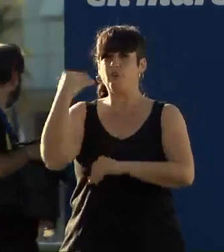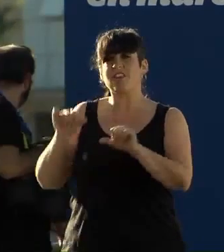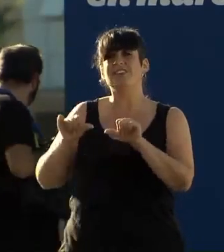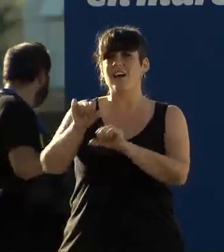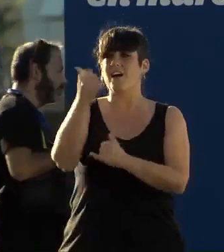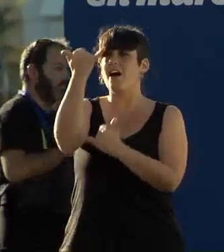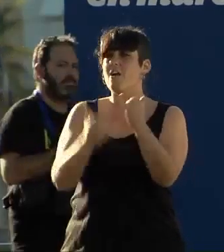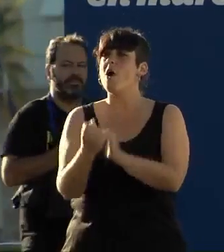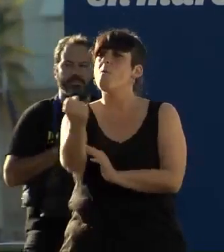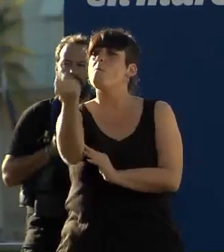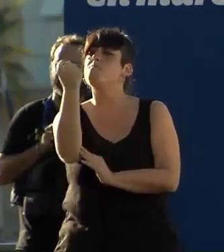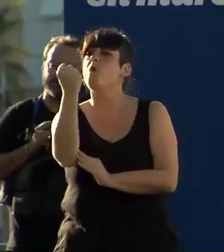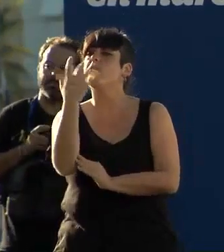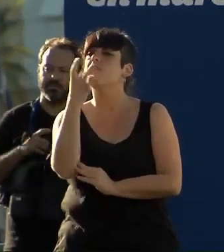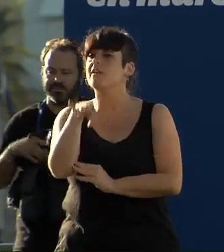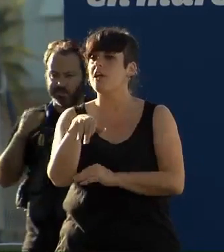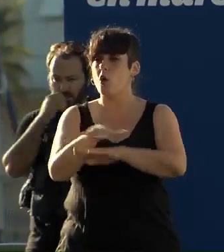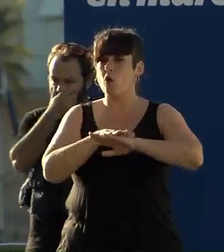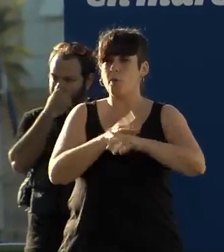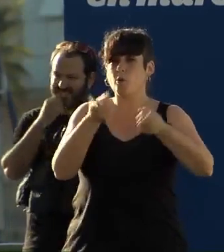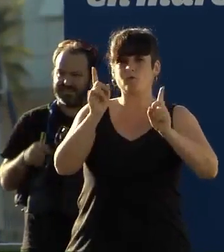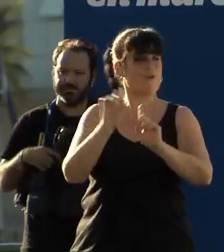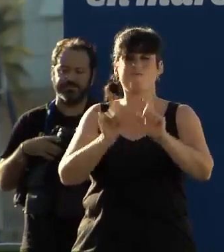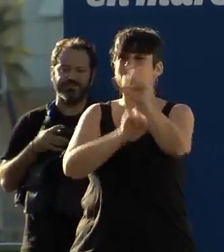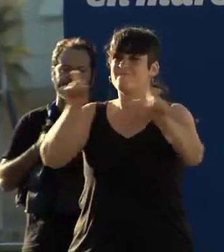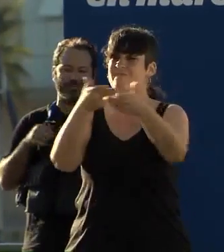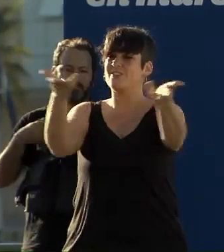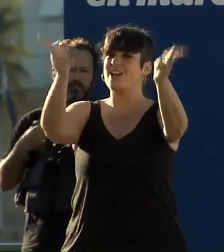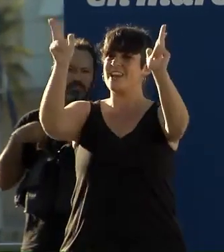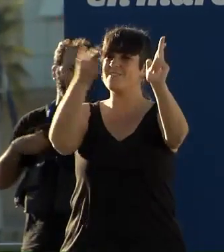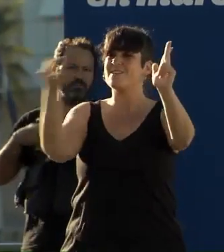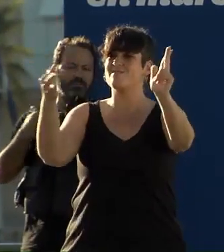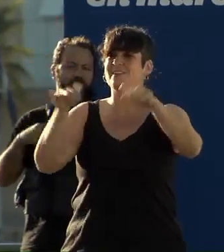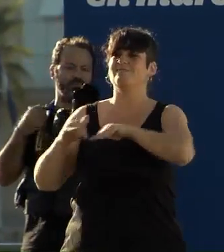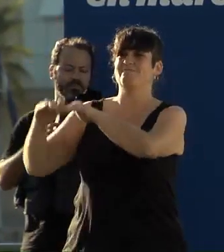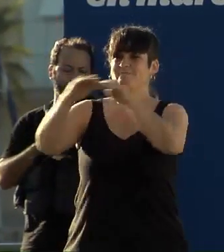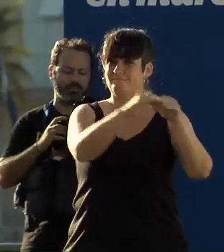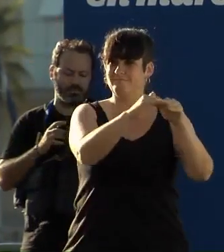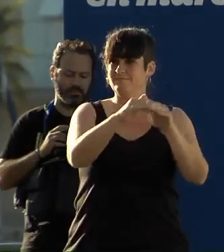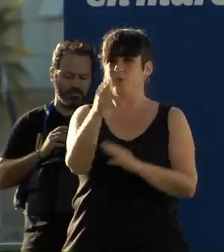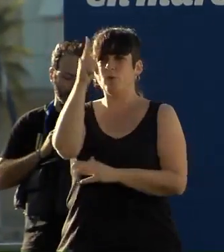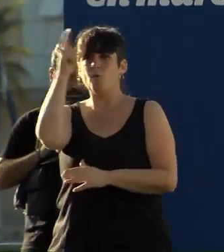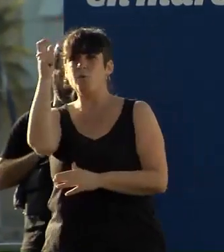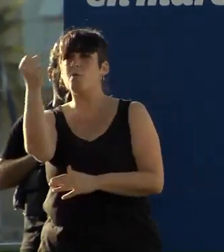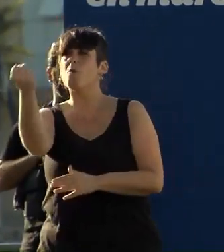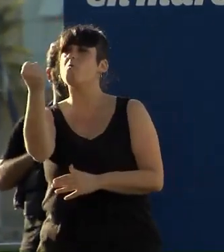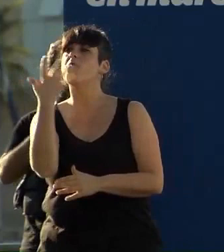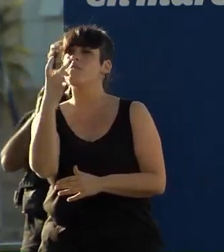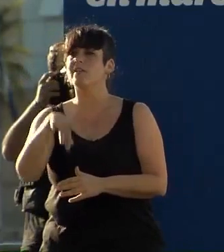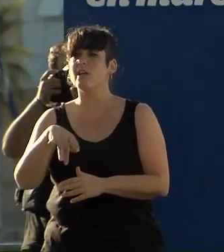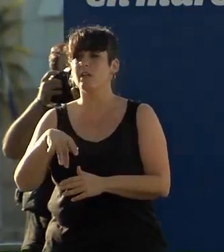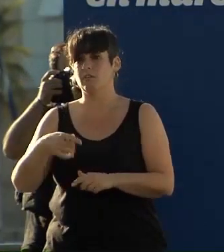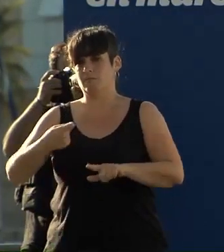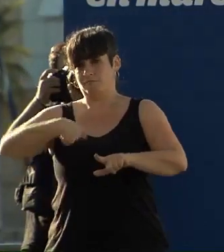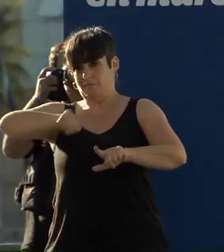soberanía non reside no soberano, senón nos cidadáns libres e iguais, a soberanía dos povos non reside no Estado superposto a eles,